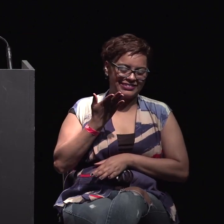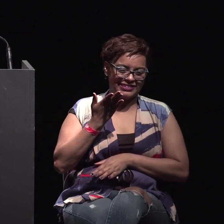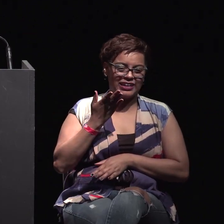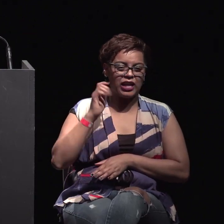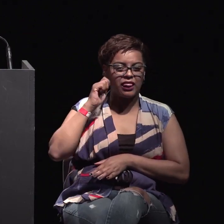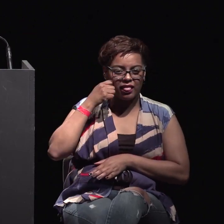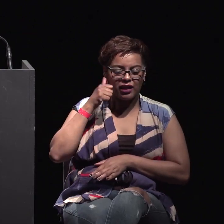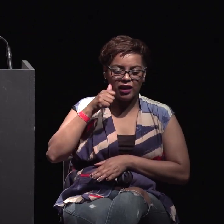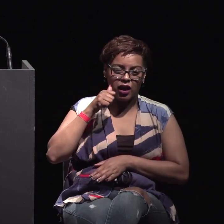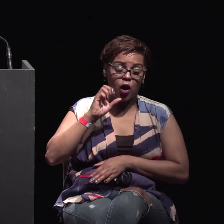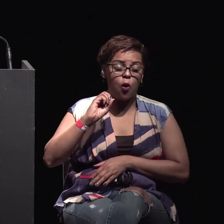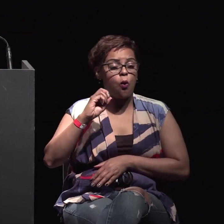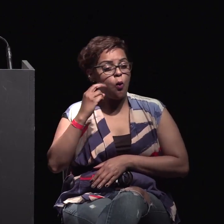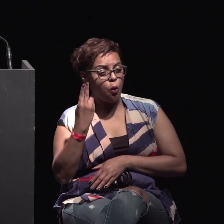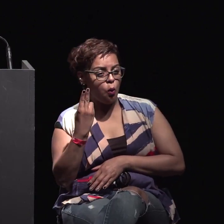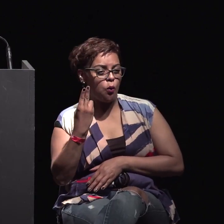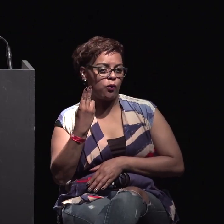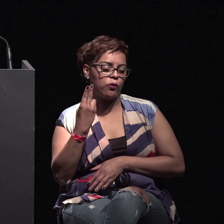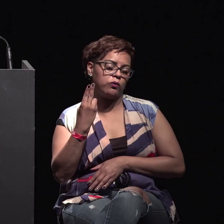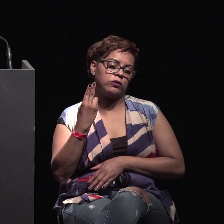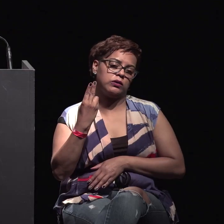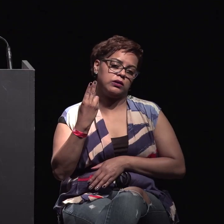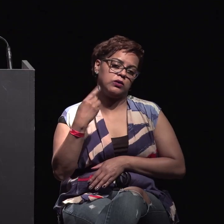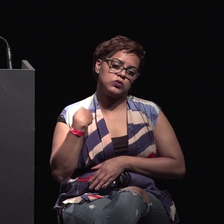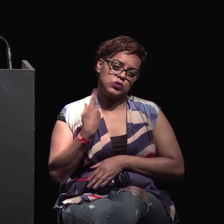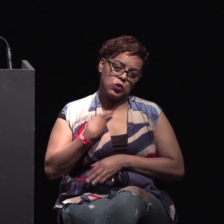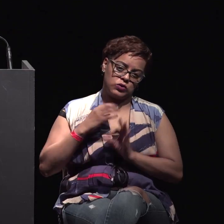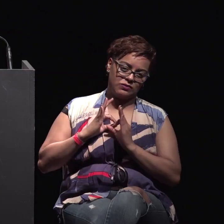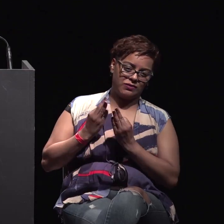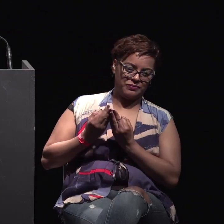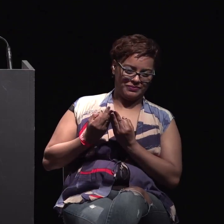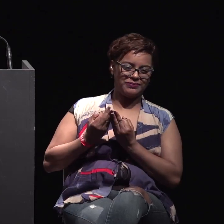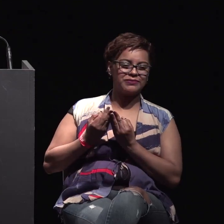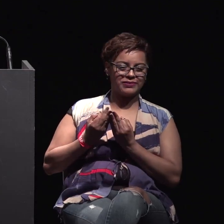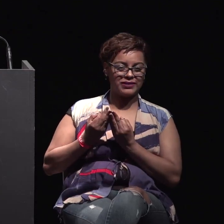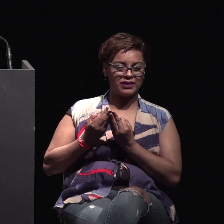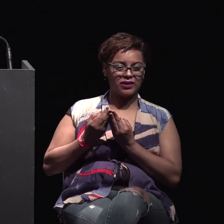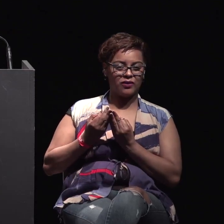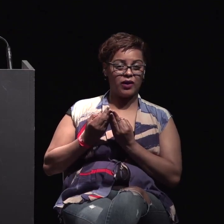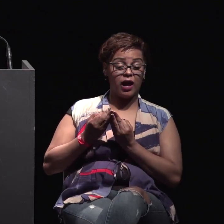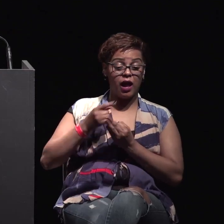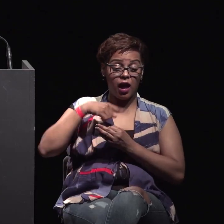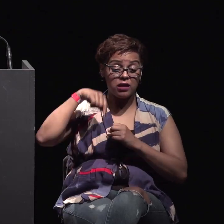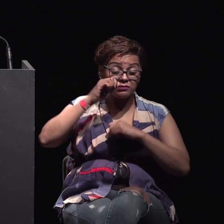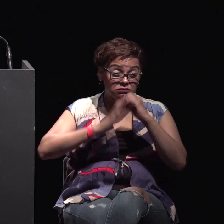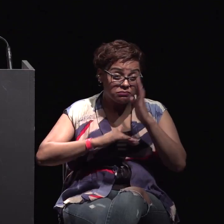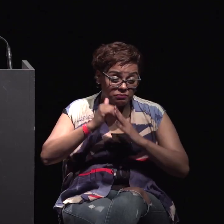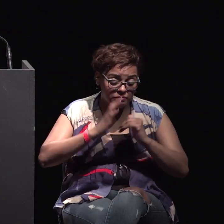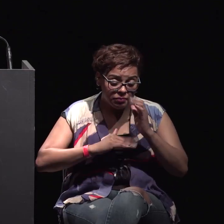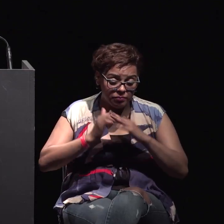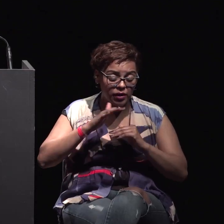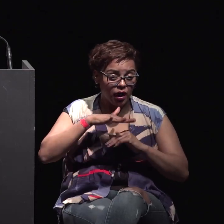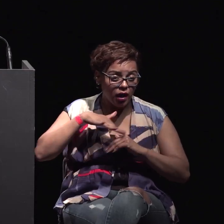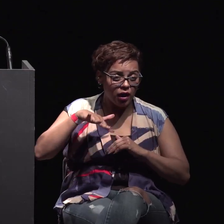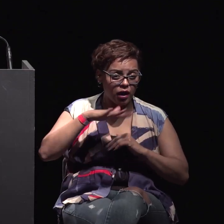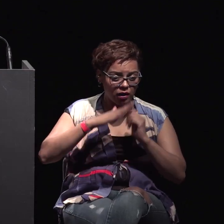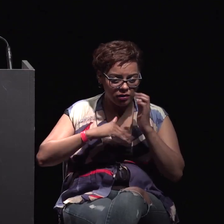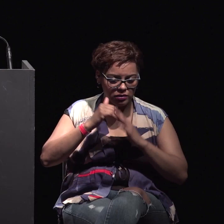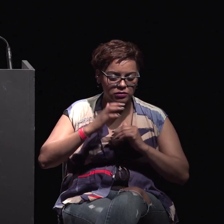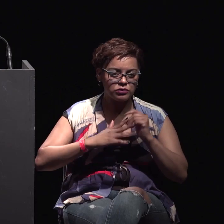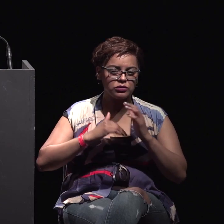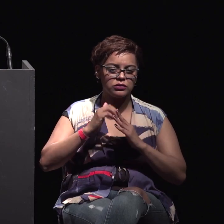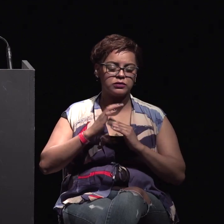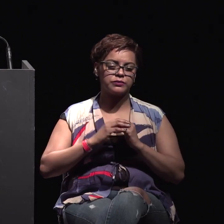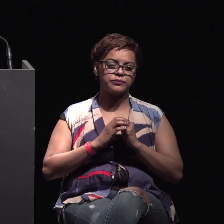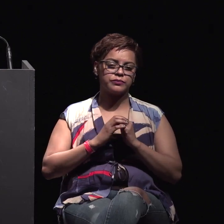diretamente ou atingem aos nossos. Essas atividades, além do